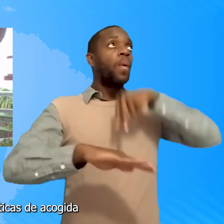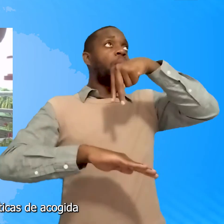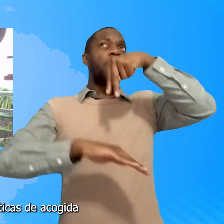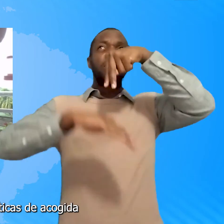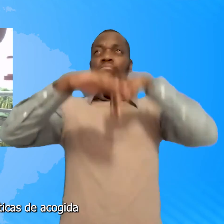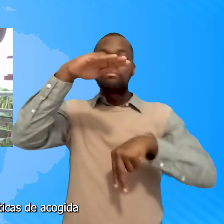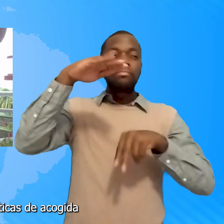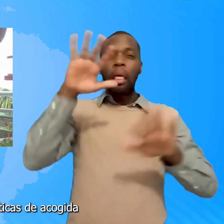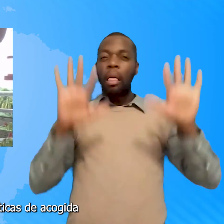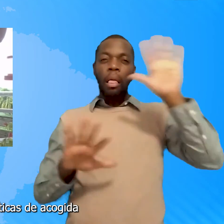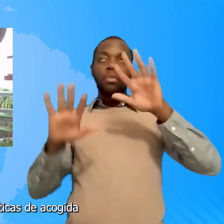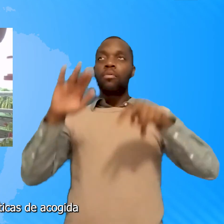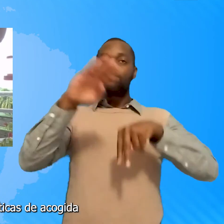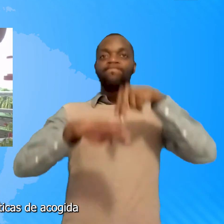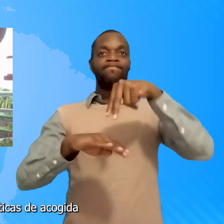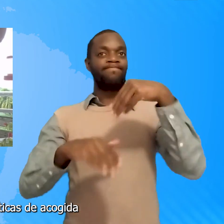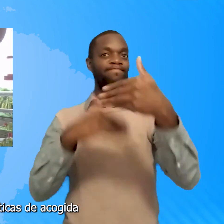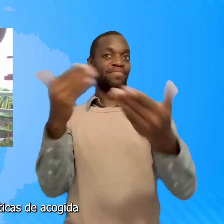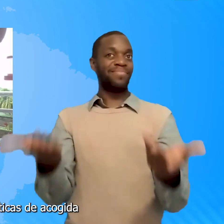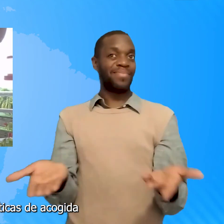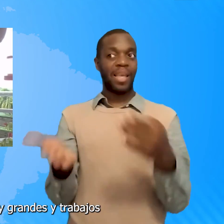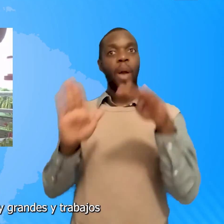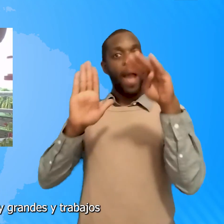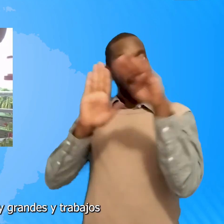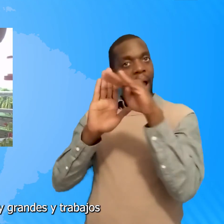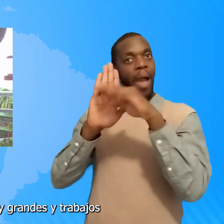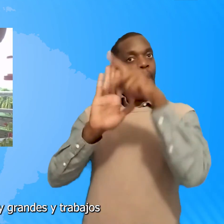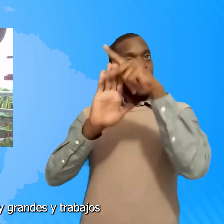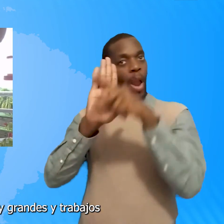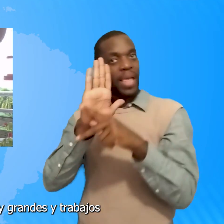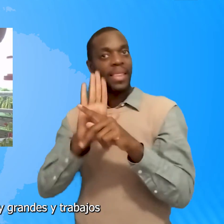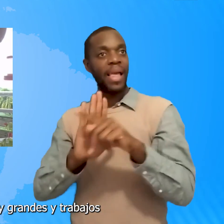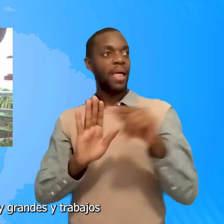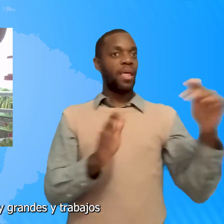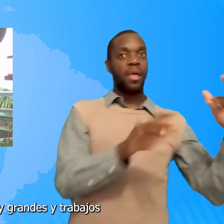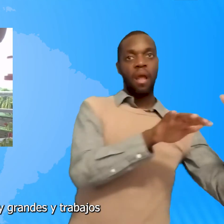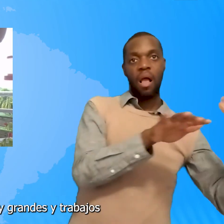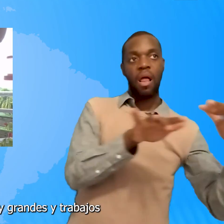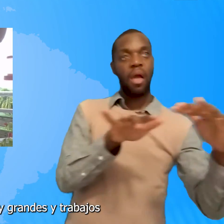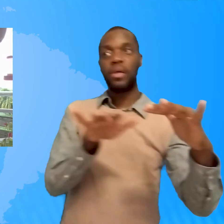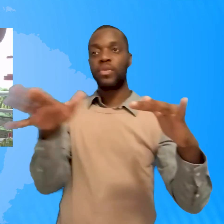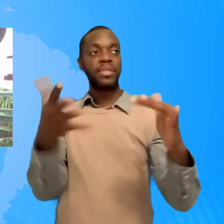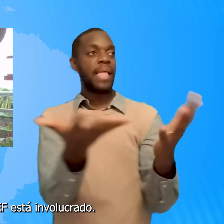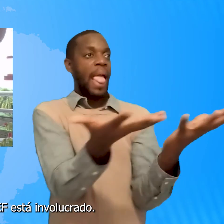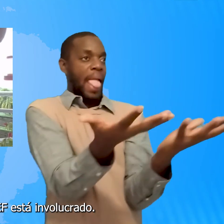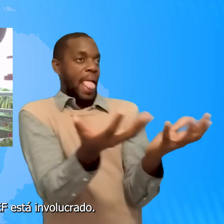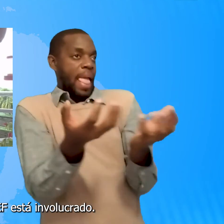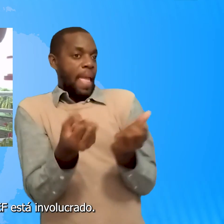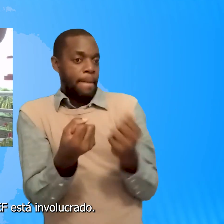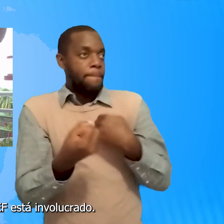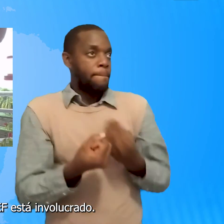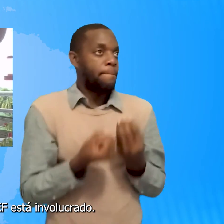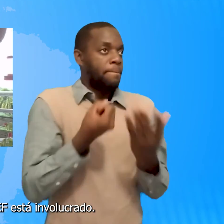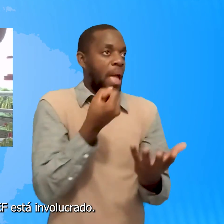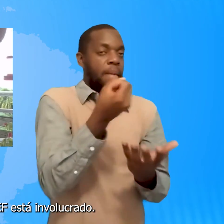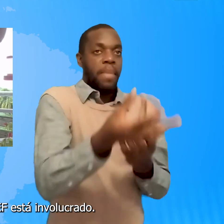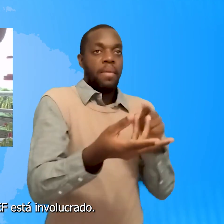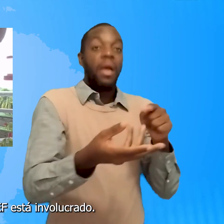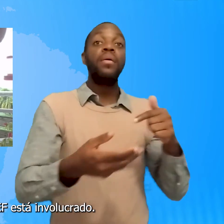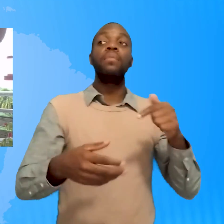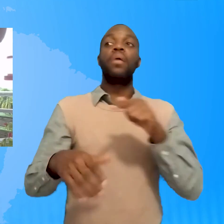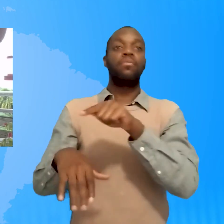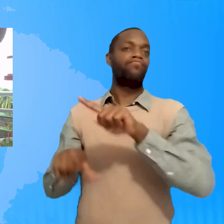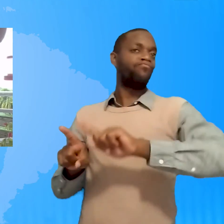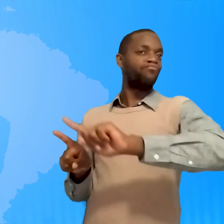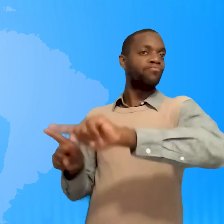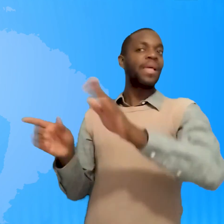todas estas políticas de acogida son políticas muy grandes y trabajos en los cuales UNICEF está